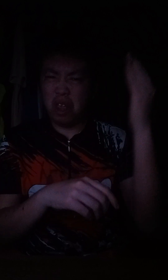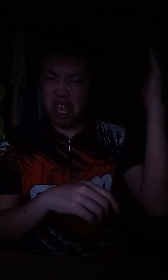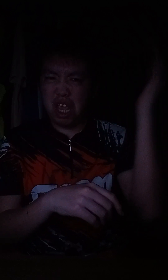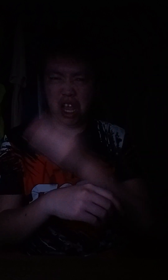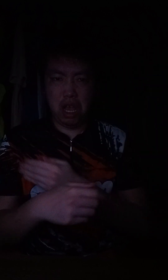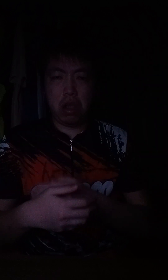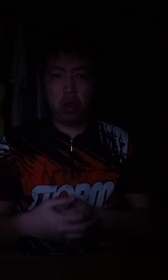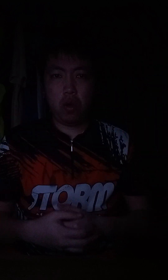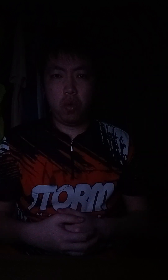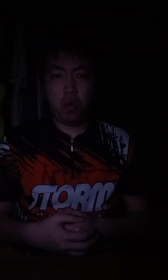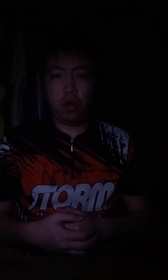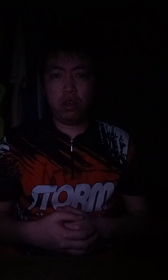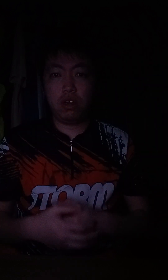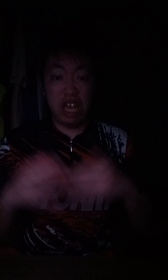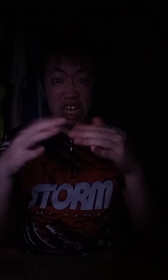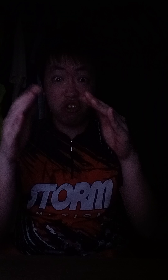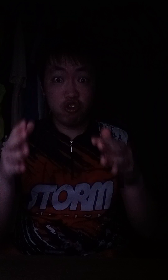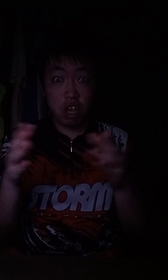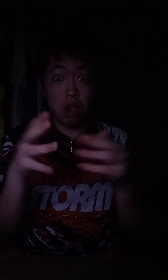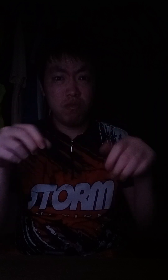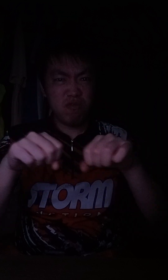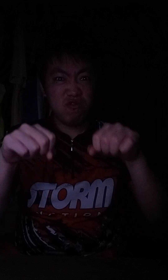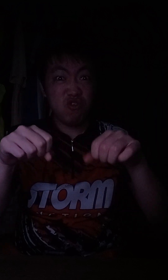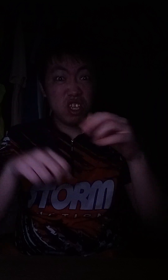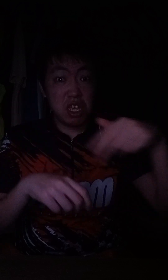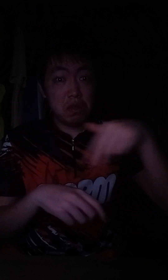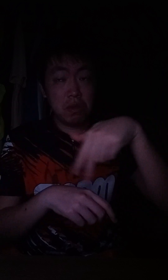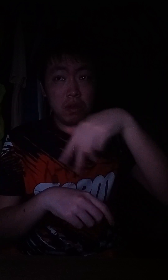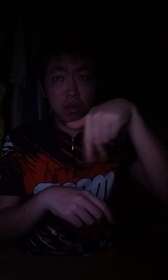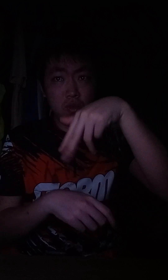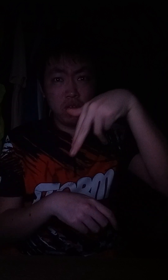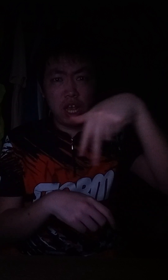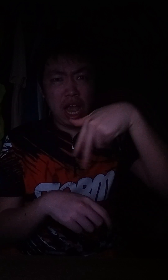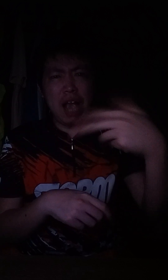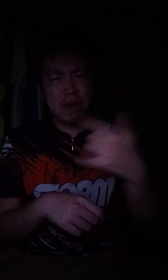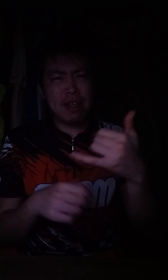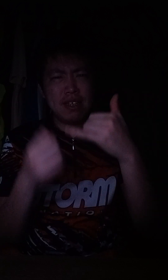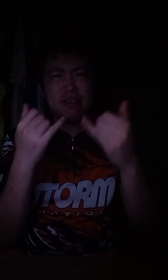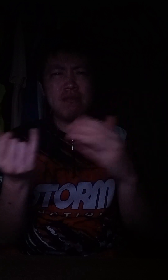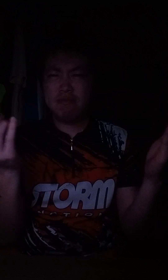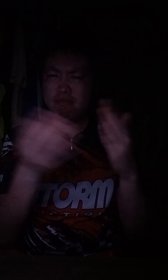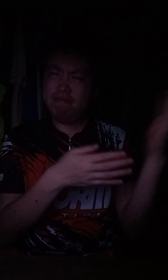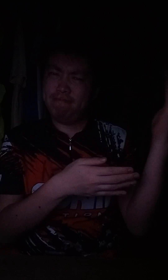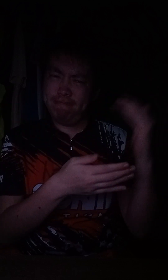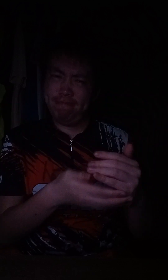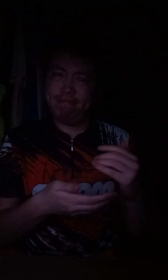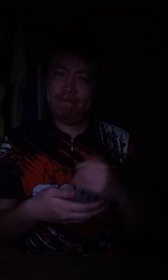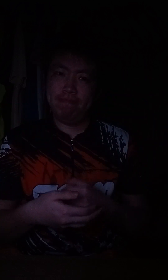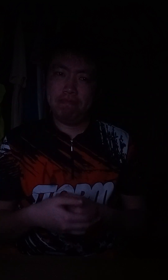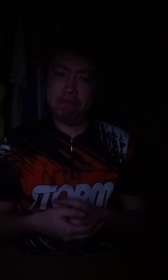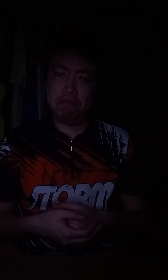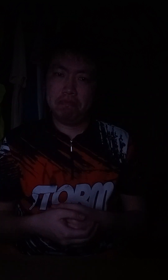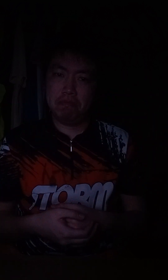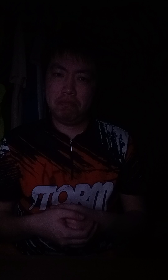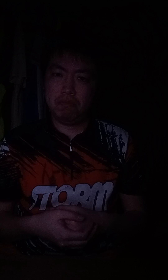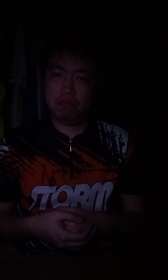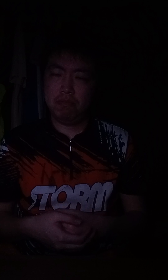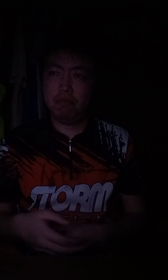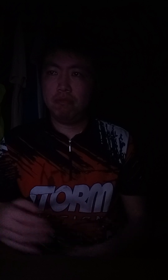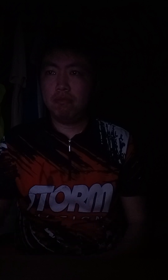진술했습니다. 한순간 부주의 때문에 가정을 지키려던 아빠는 집으로 돌아가지 못합니다. JTBC